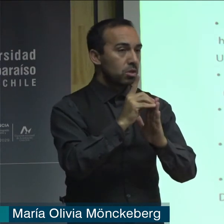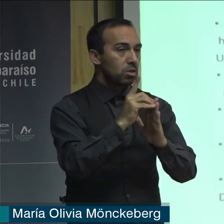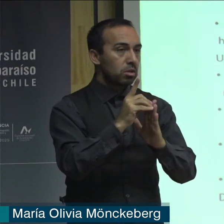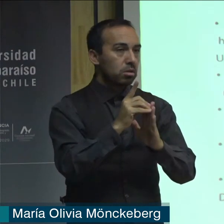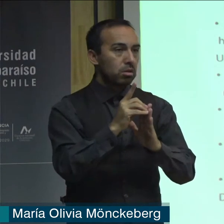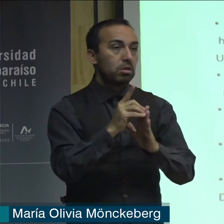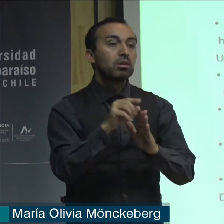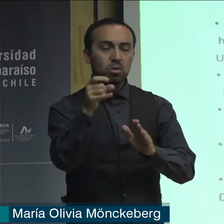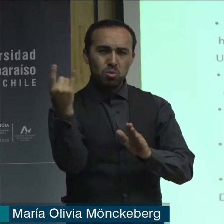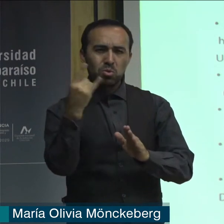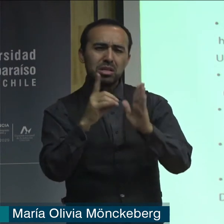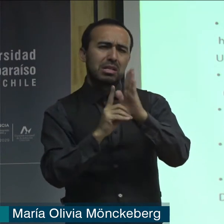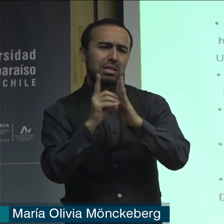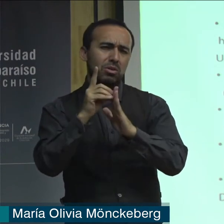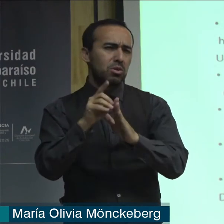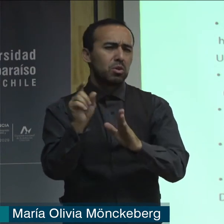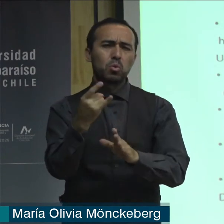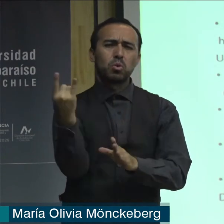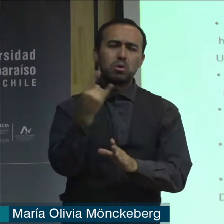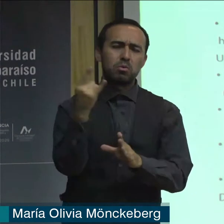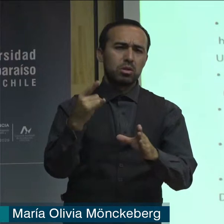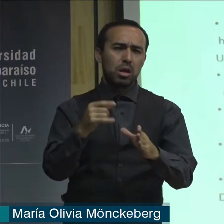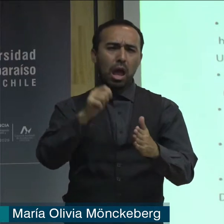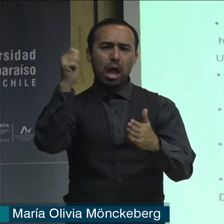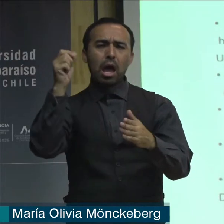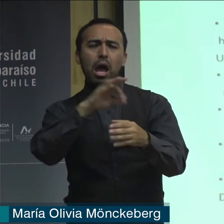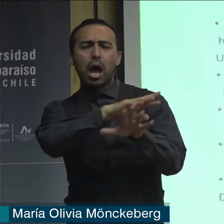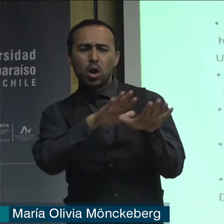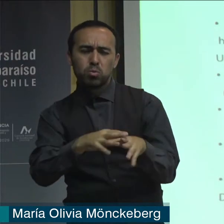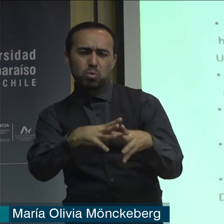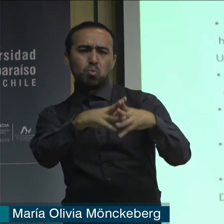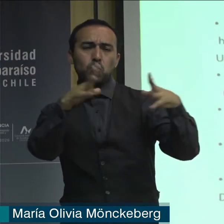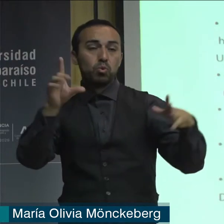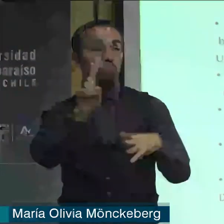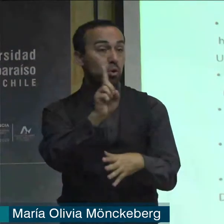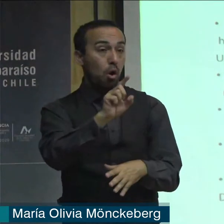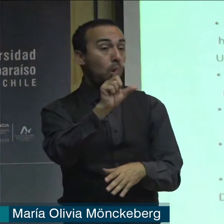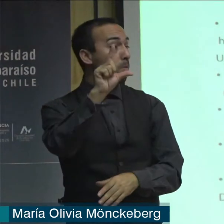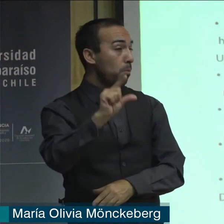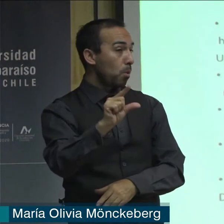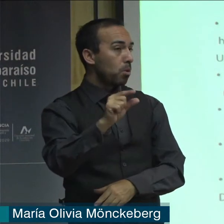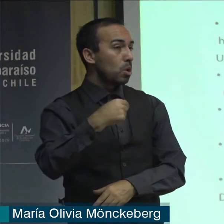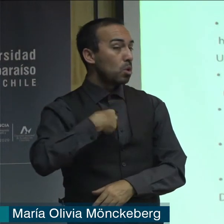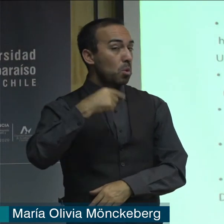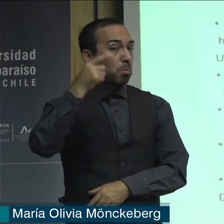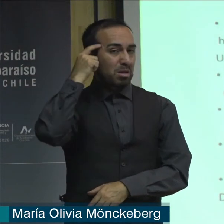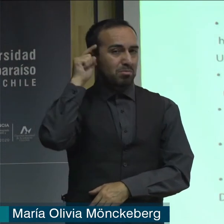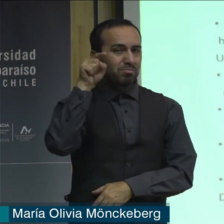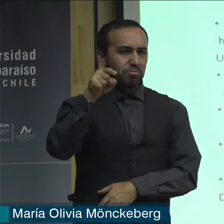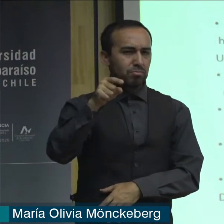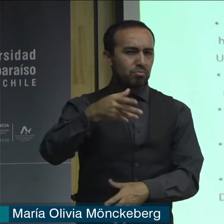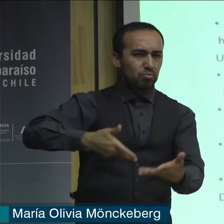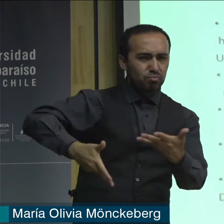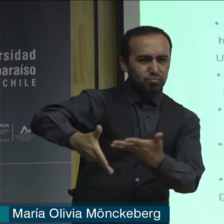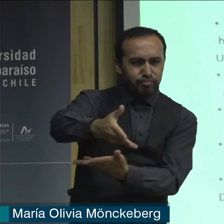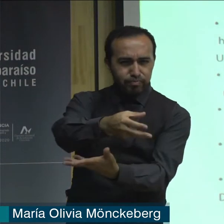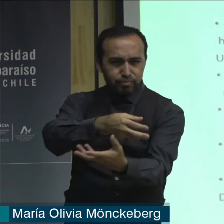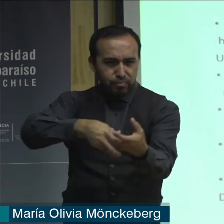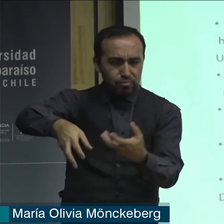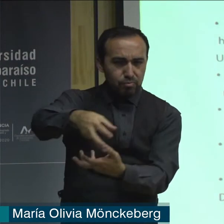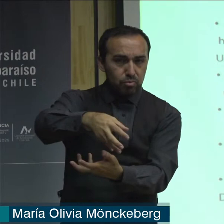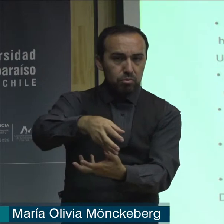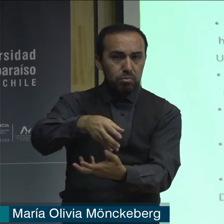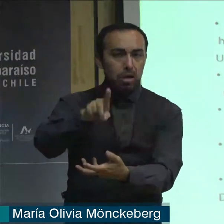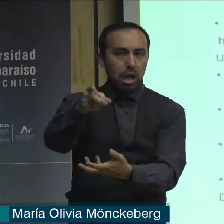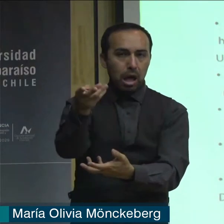universidad de azar de partícula tan gigante para mí es como tiene una mezcla entre el objetivo